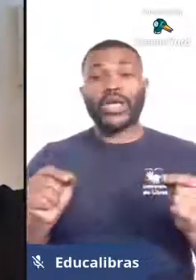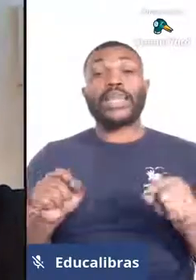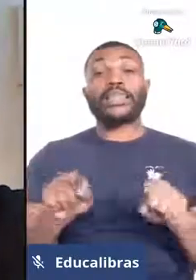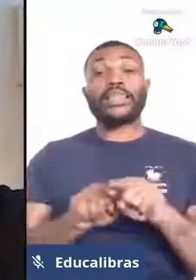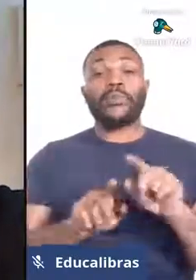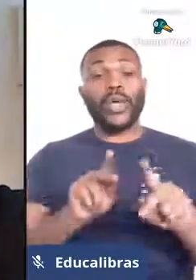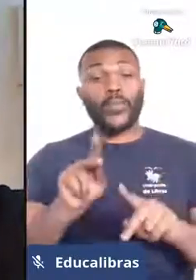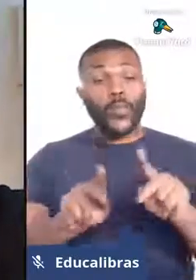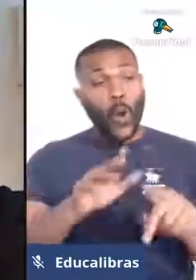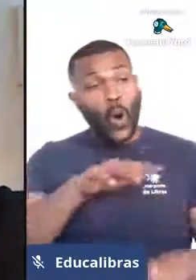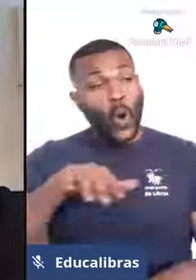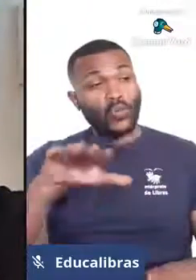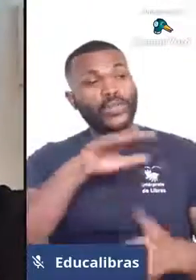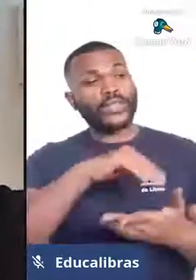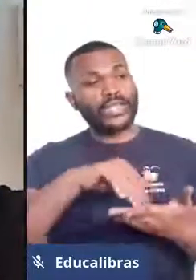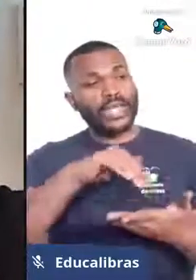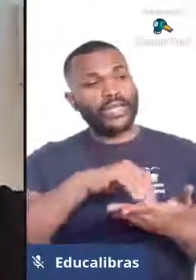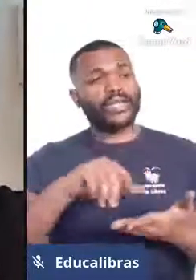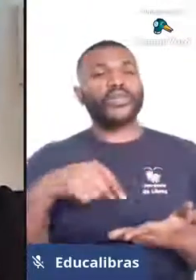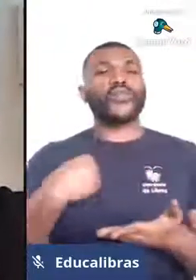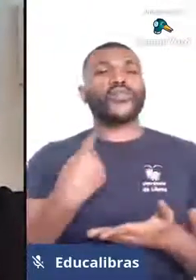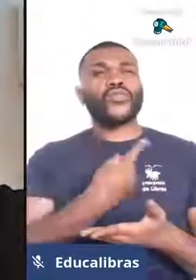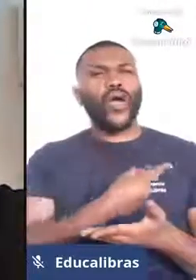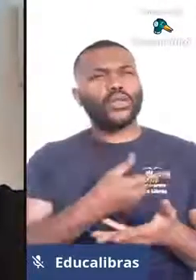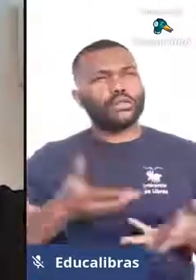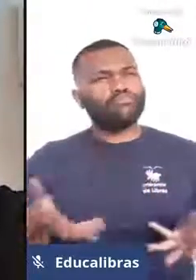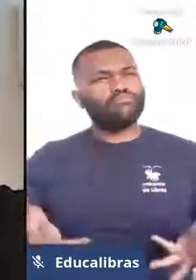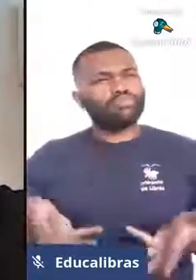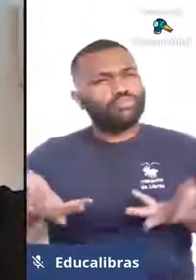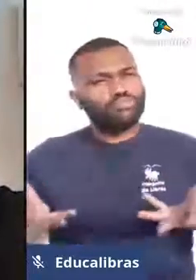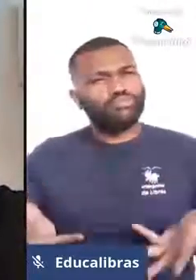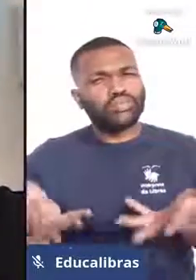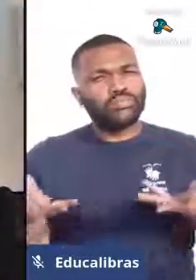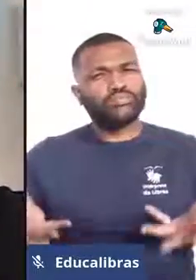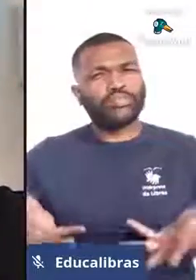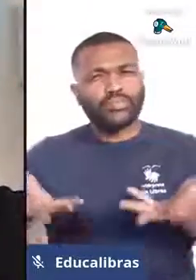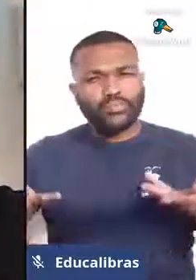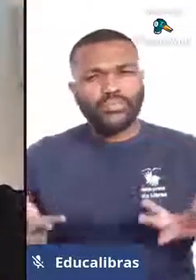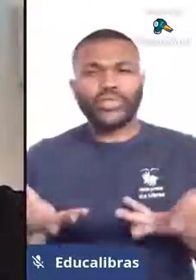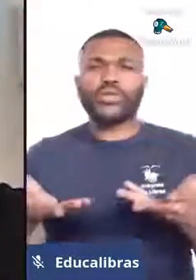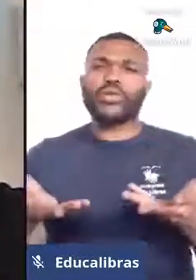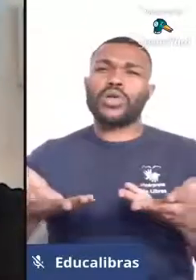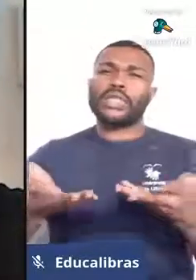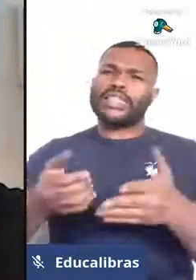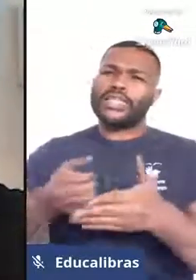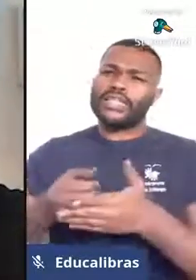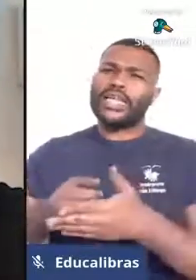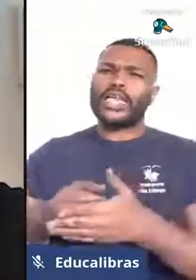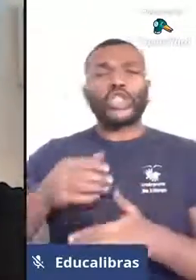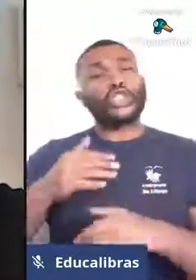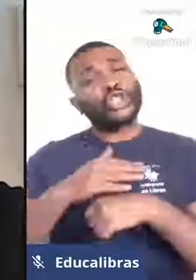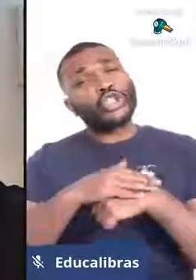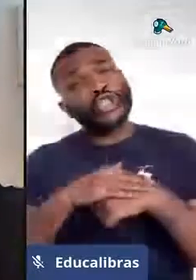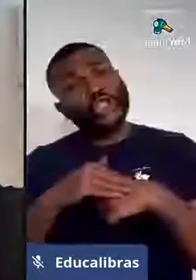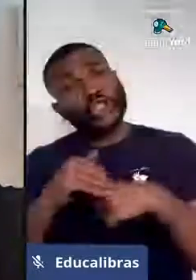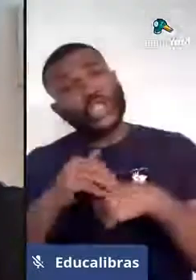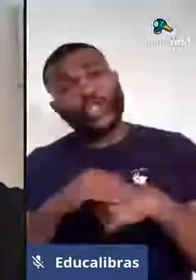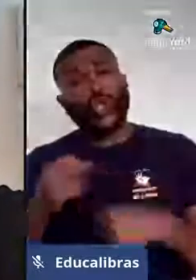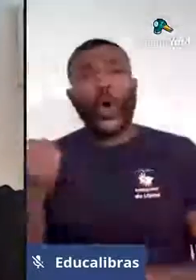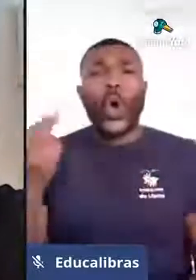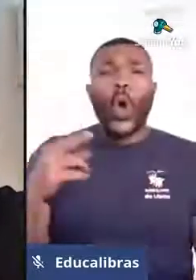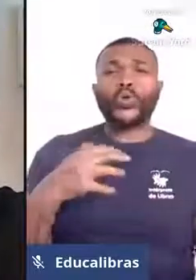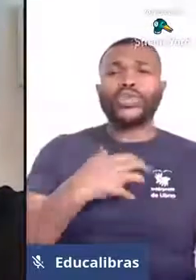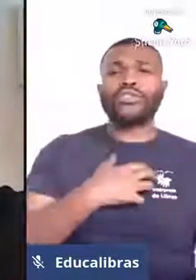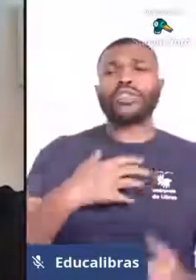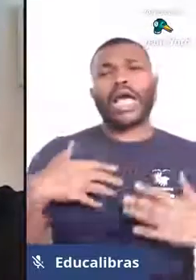secretaria, para a gente empurrar essa agenda, seja forte, seja de maneira gentil, seja com alegria, seja